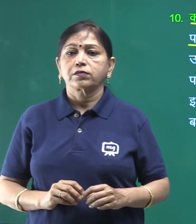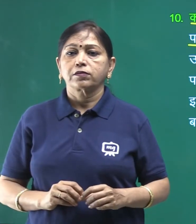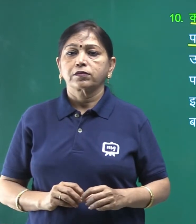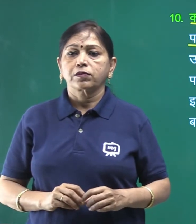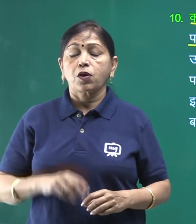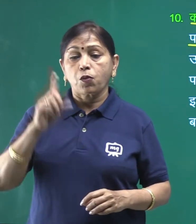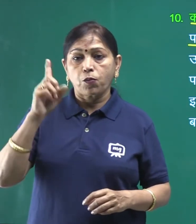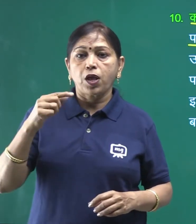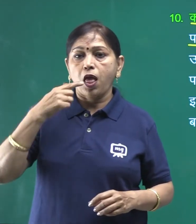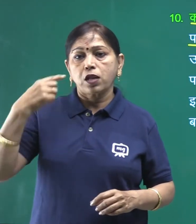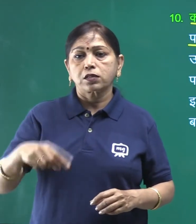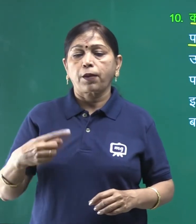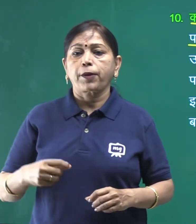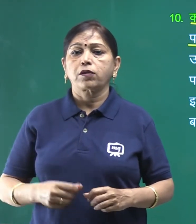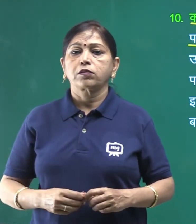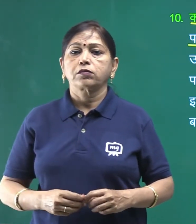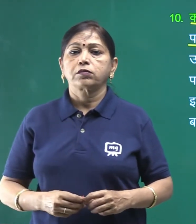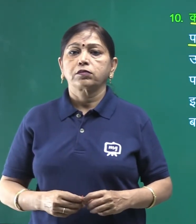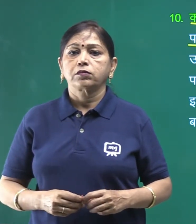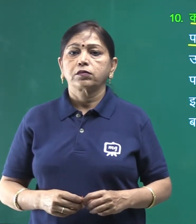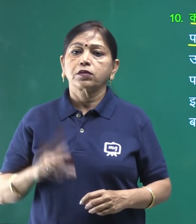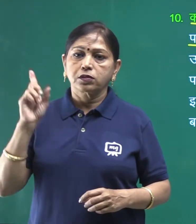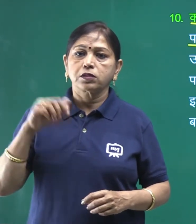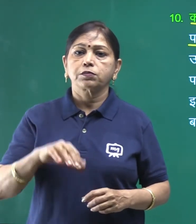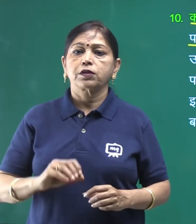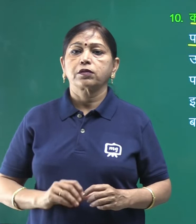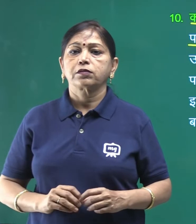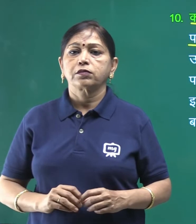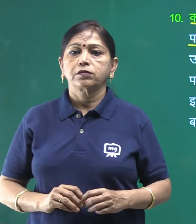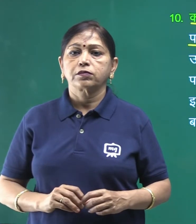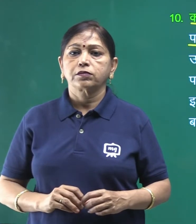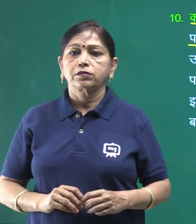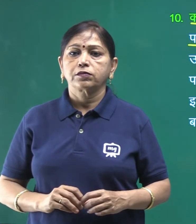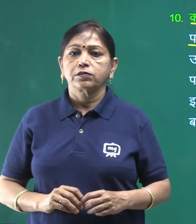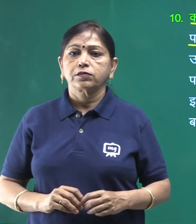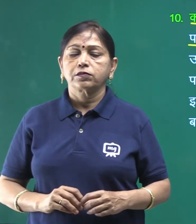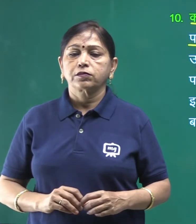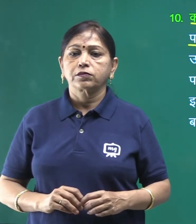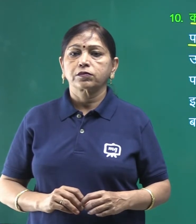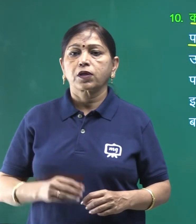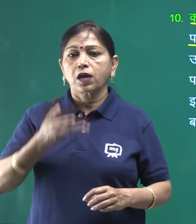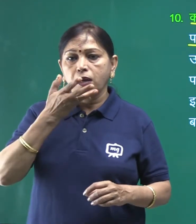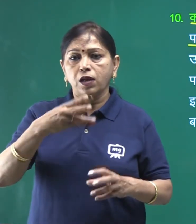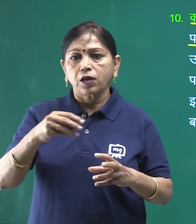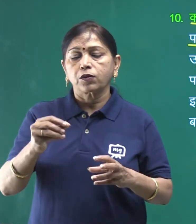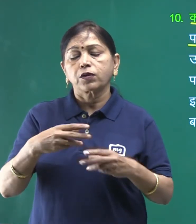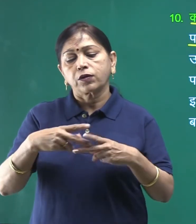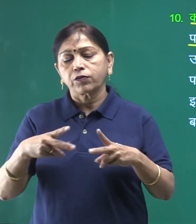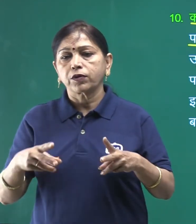वे तापमान जिस पर द्रव उबलने लगता है,